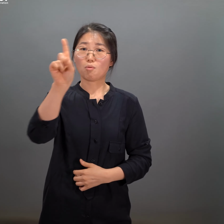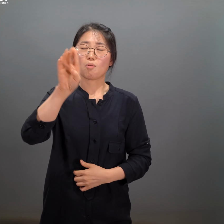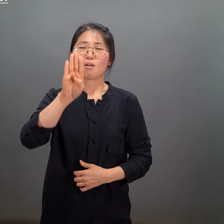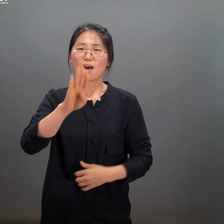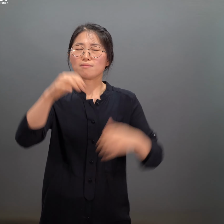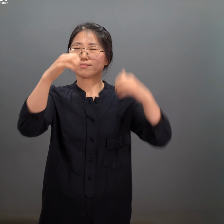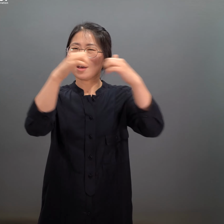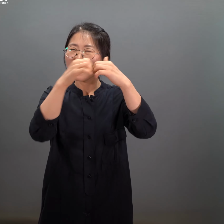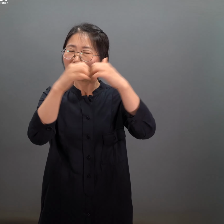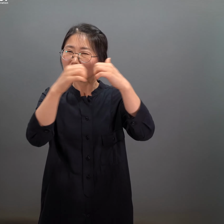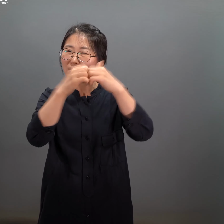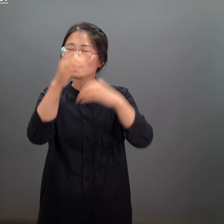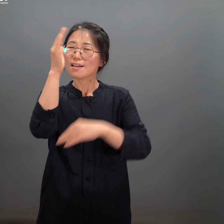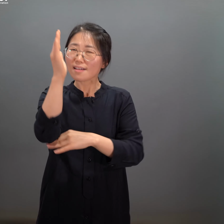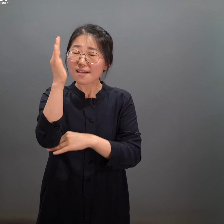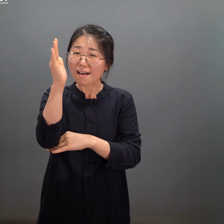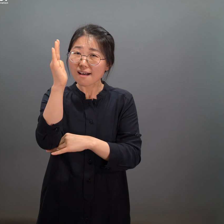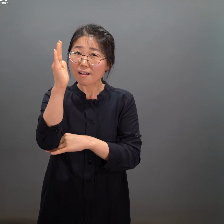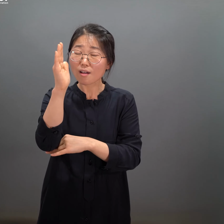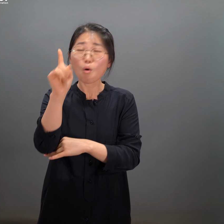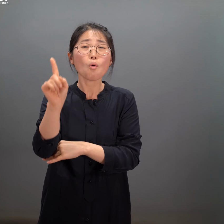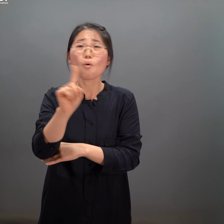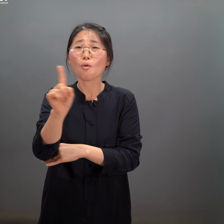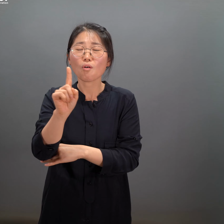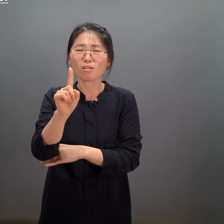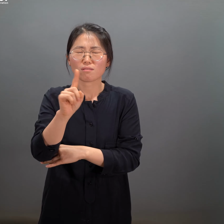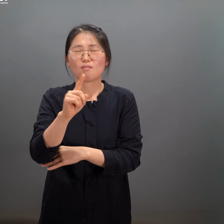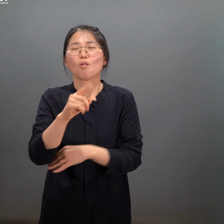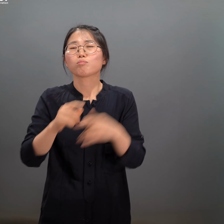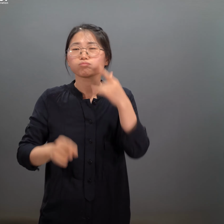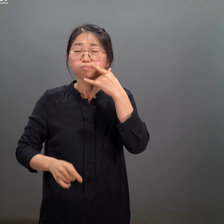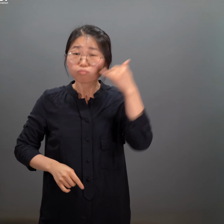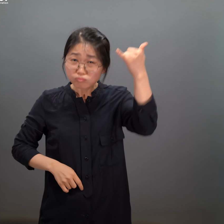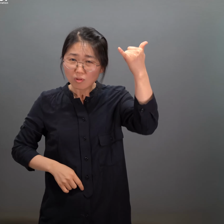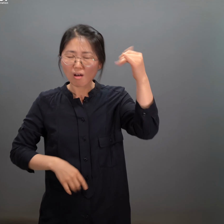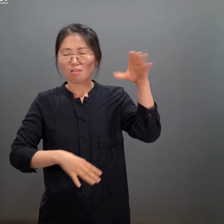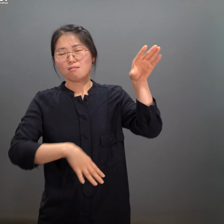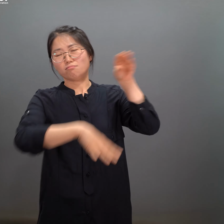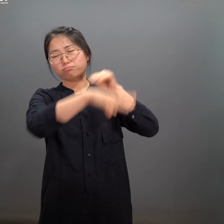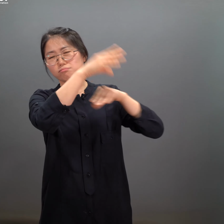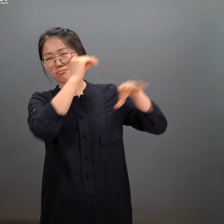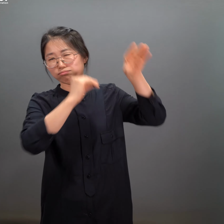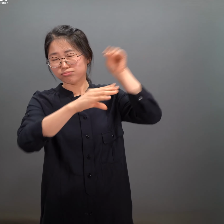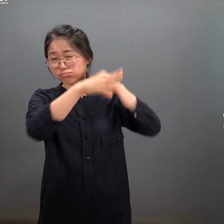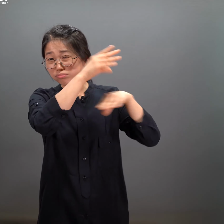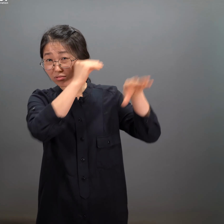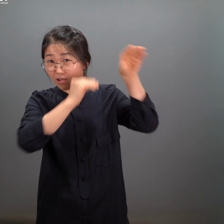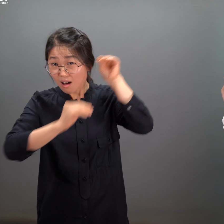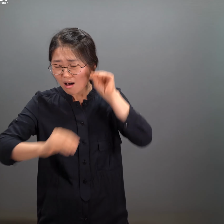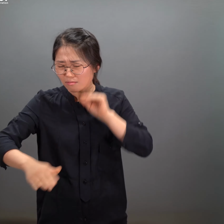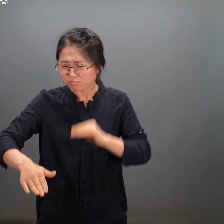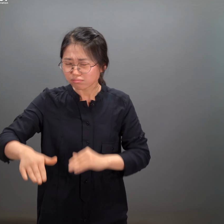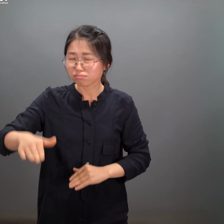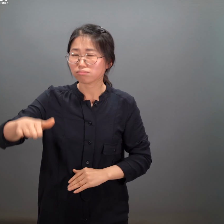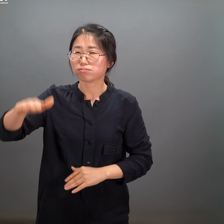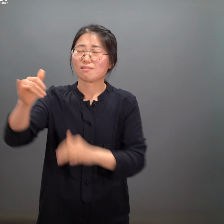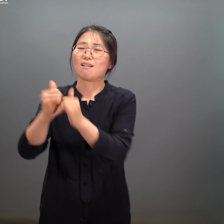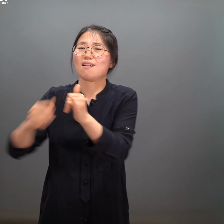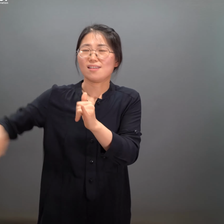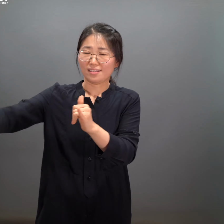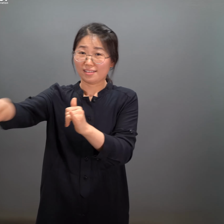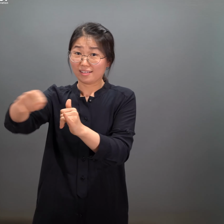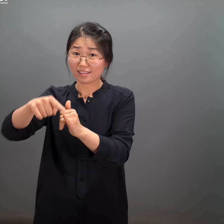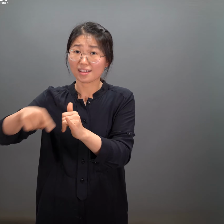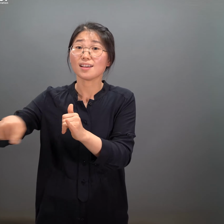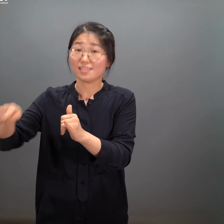모압 사람들과 싸우던 이야기를 우리 아버지 그리고 우리 어머니의 입을 통해서 옛날 이야기 듣듯이